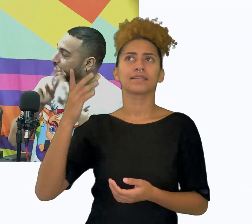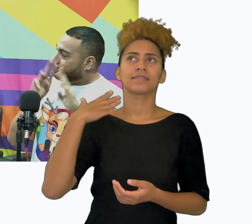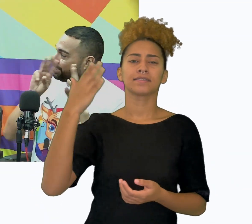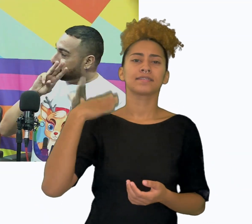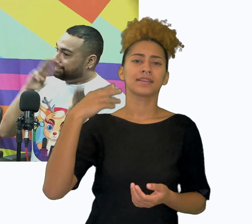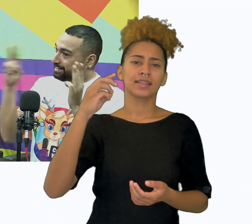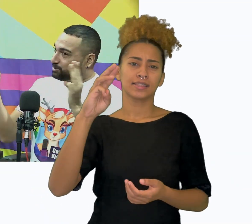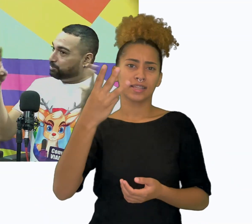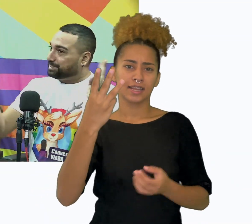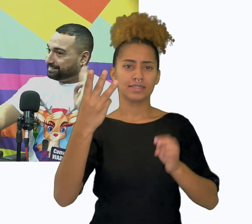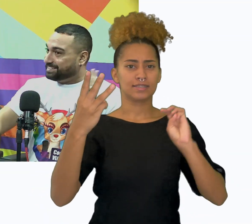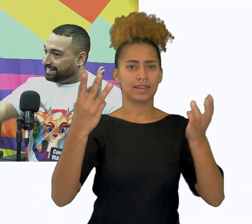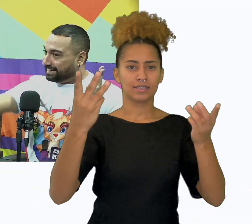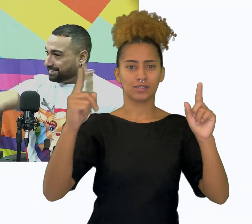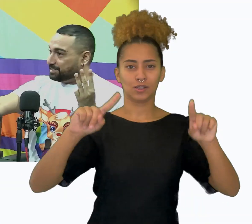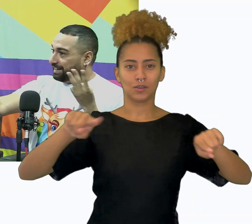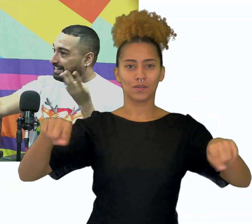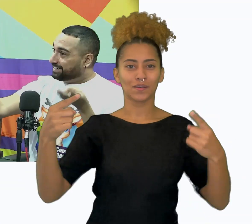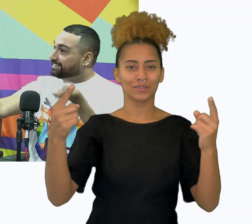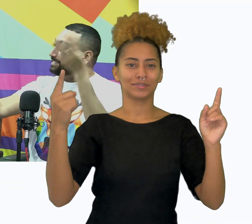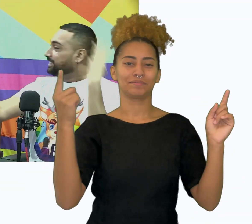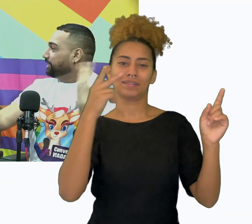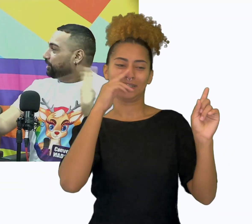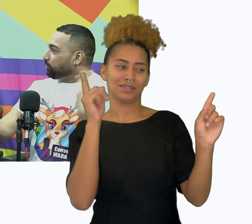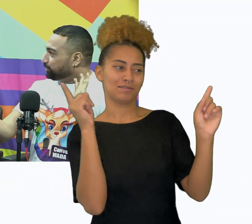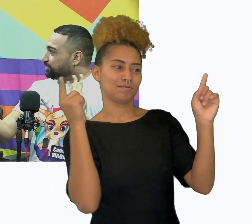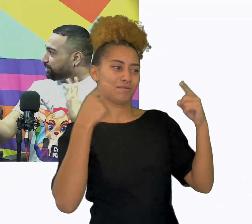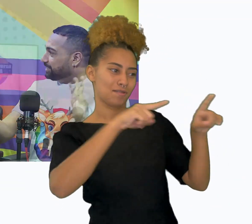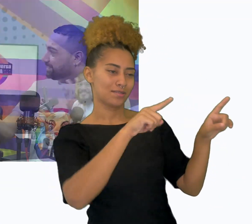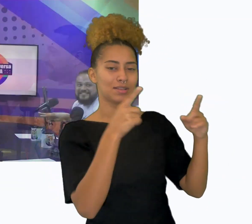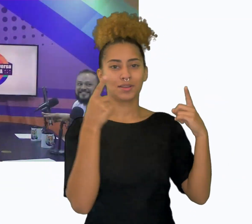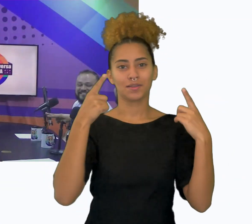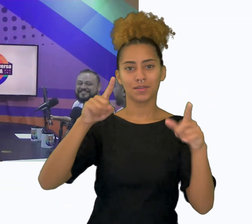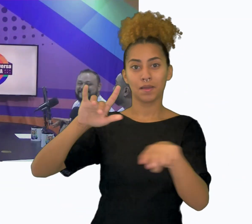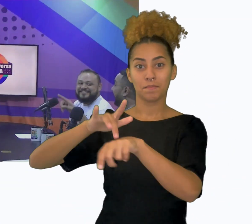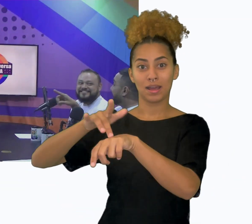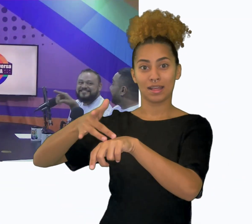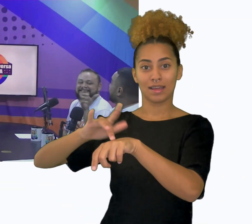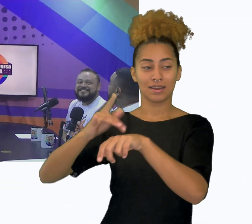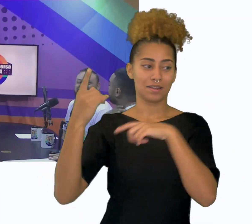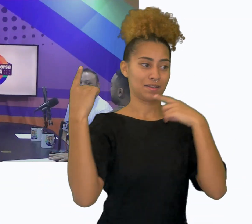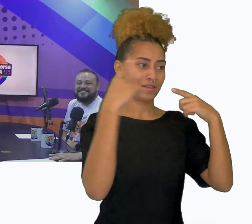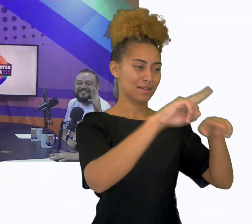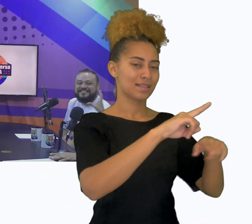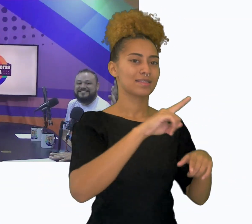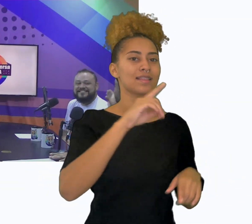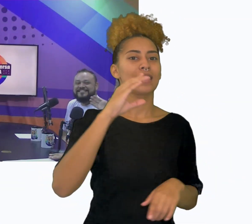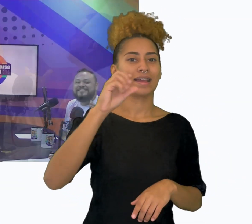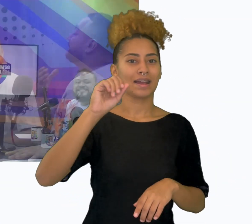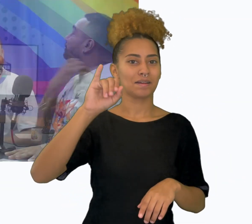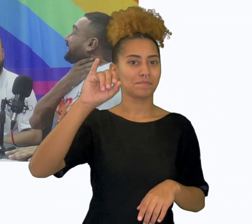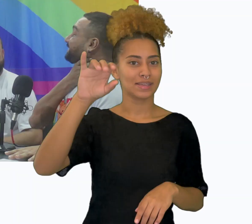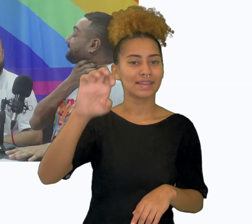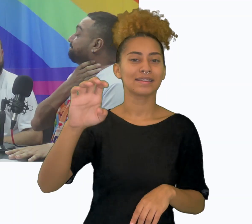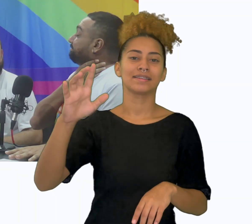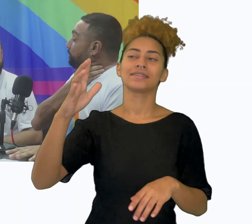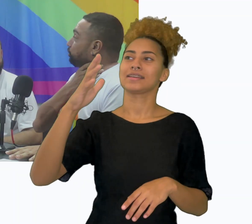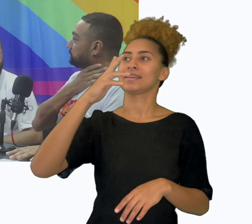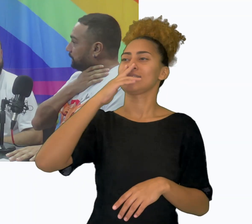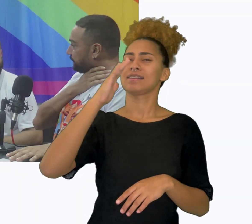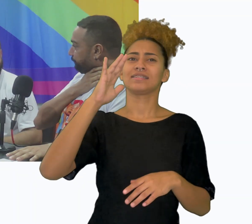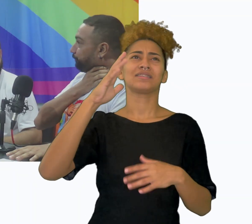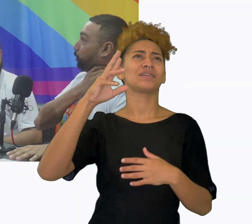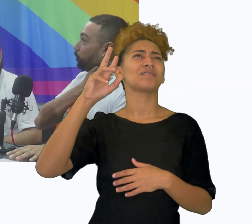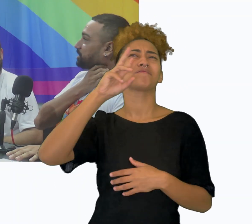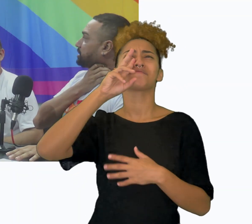e nós eram 3 contra 3. Eram as 3 bailarinas contra as 3 drags, né? Aí a Camille me pegava. Tem um que ela deu com